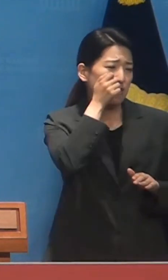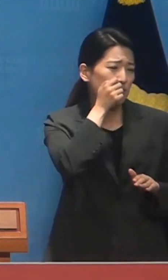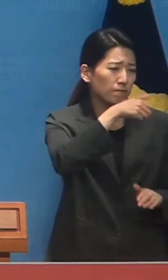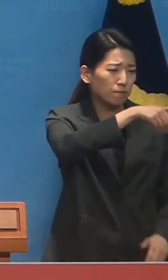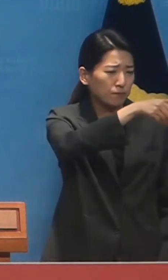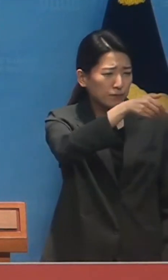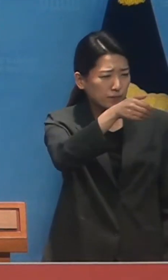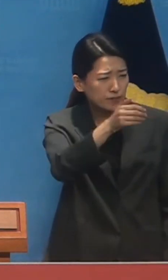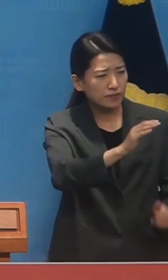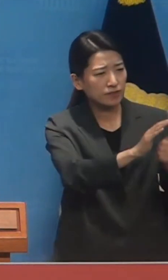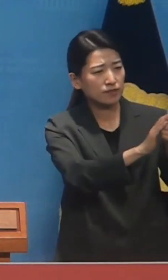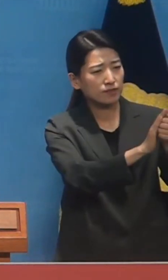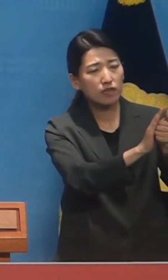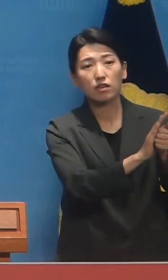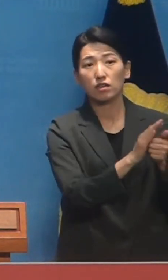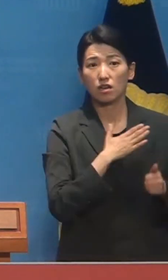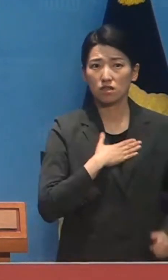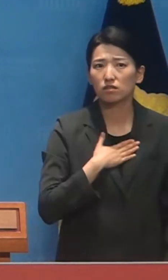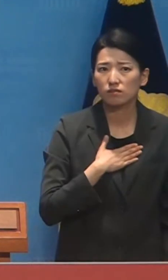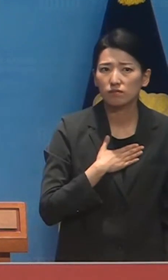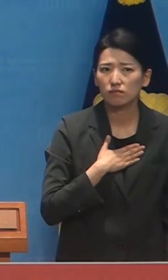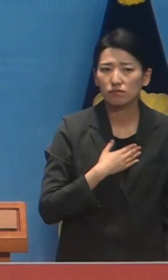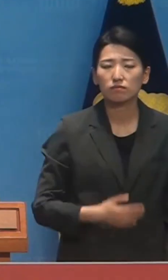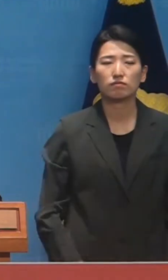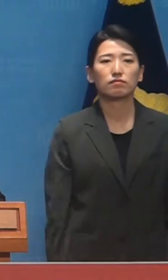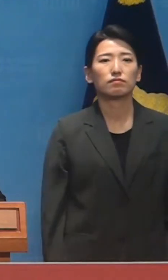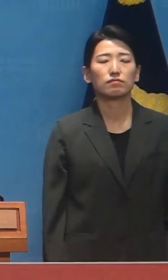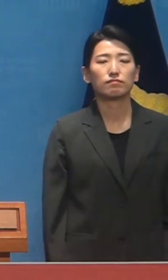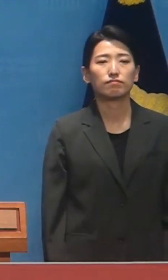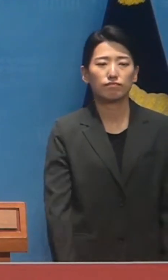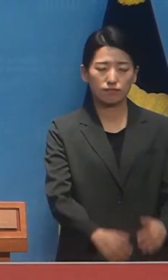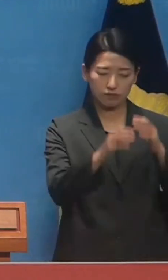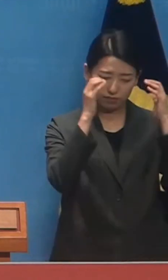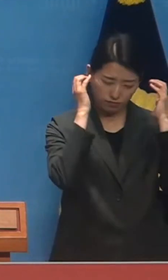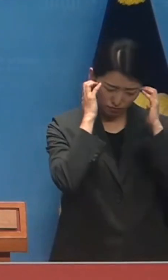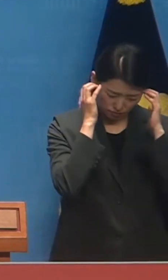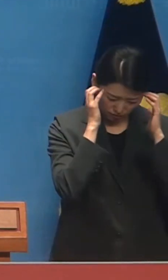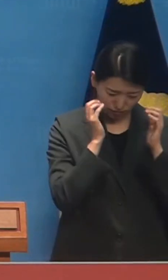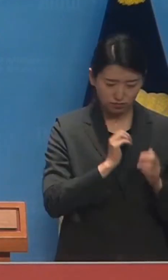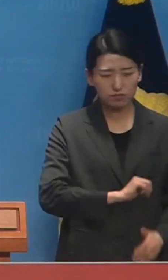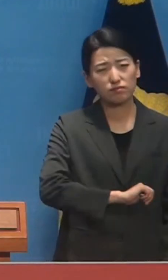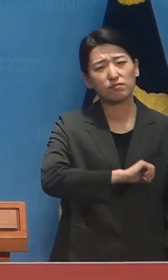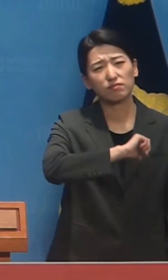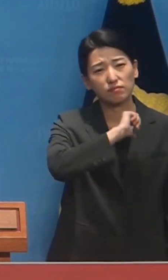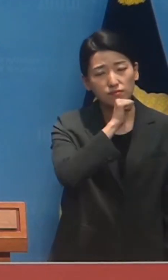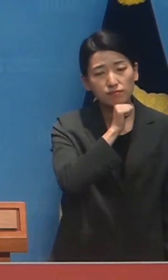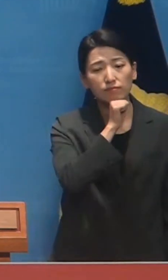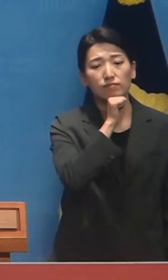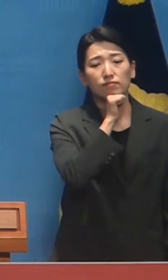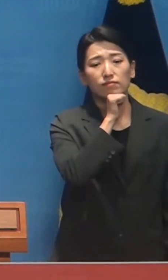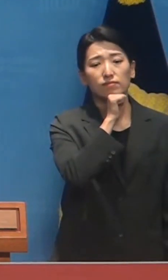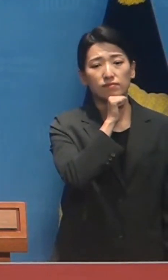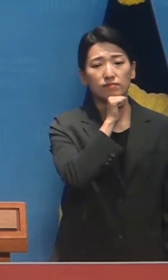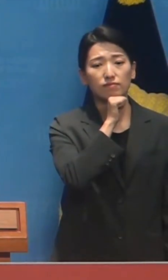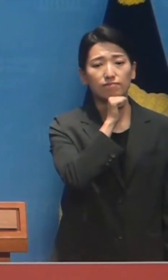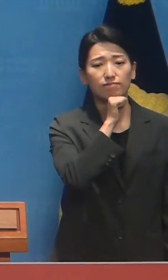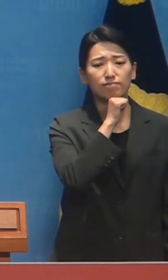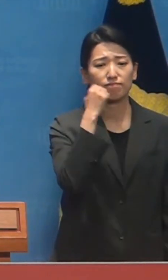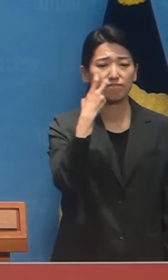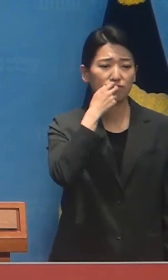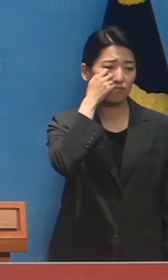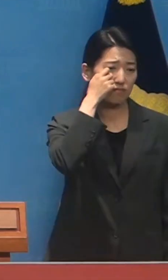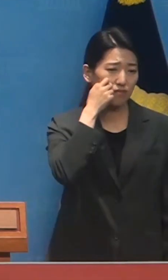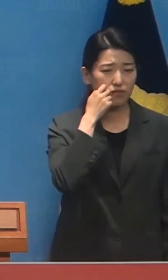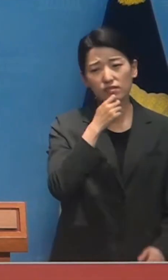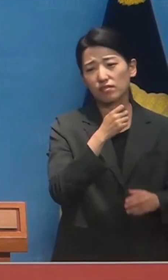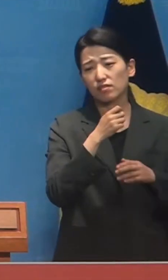우리는 너무나 잘 알고 있습니다. 이처럼 고통받는 자, 가난한 자, 그리고 눈물